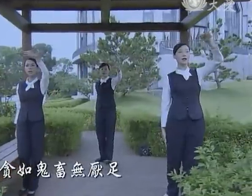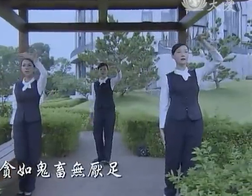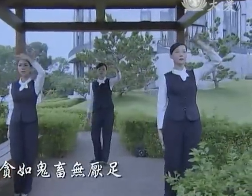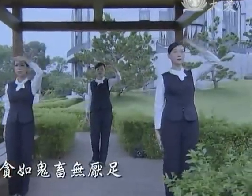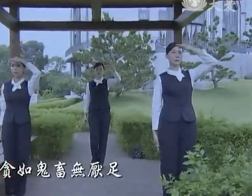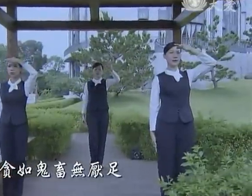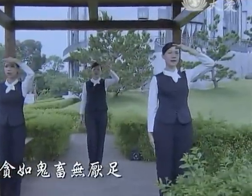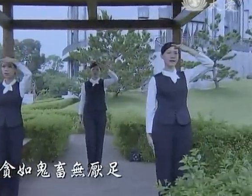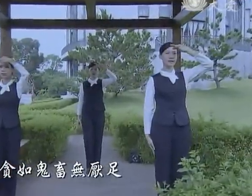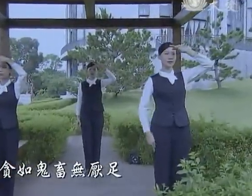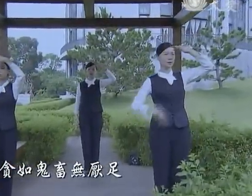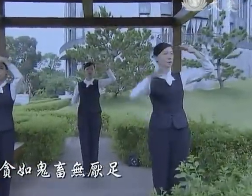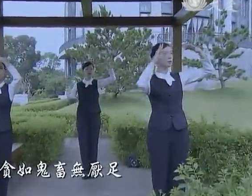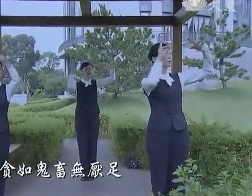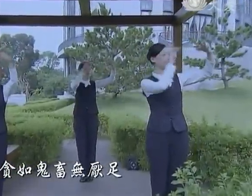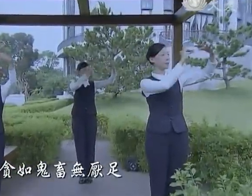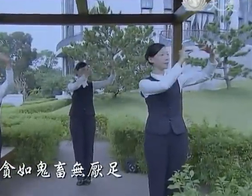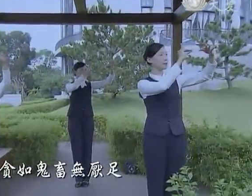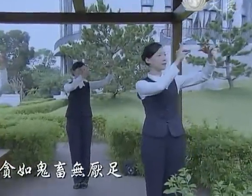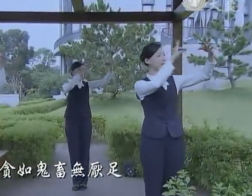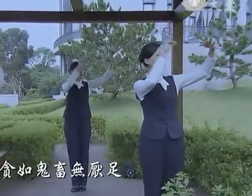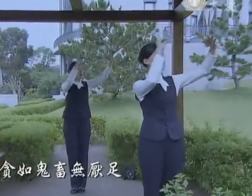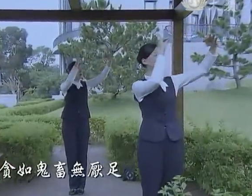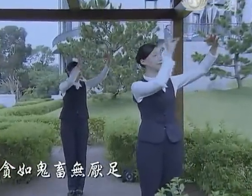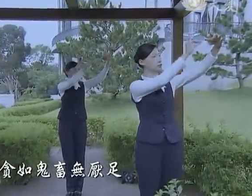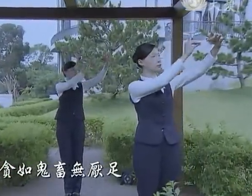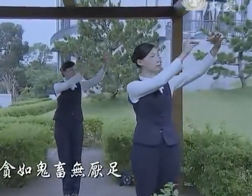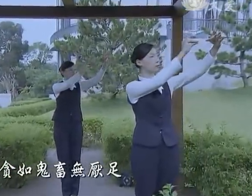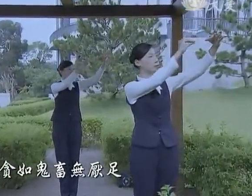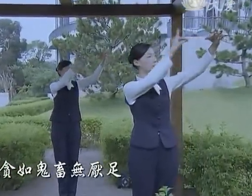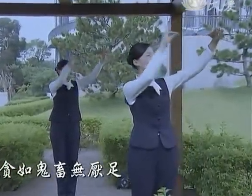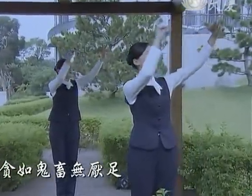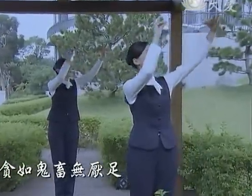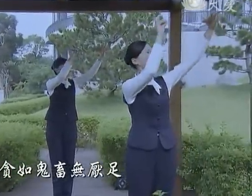叹如归处无言足，